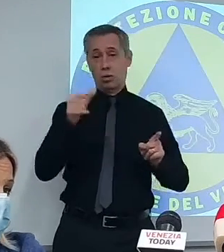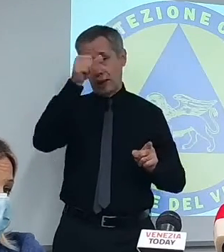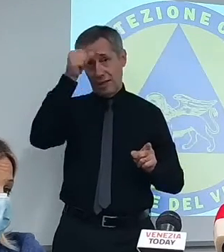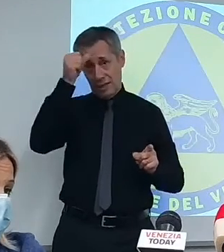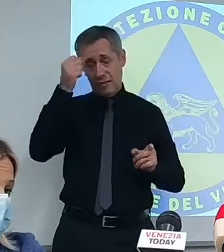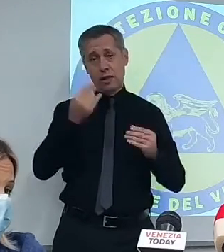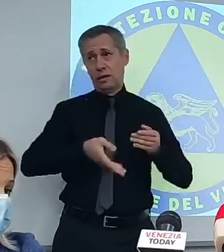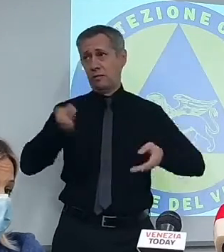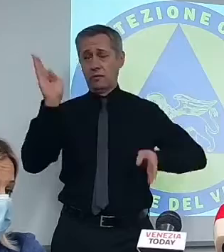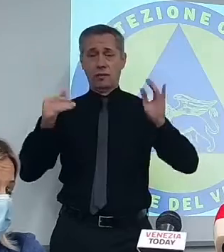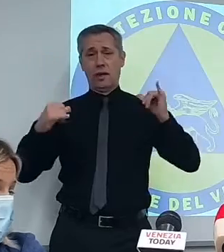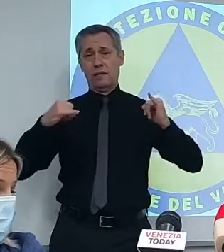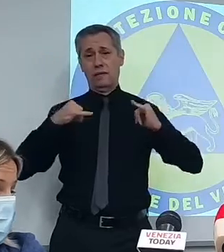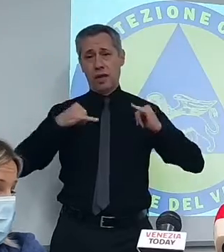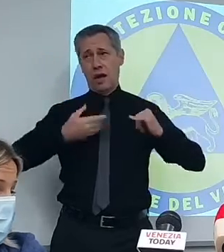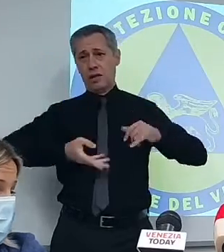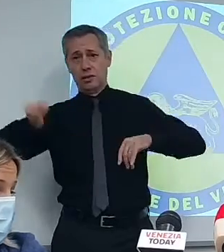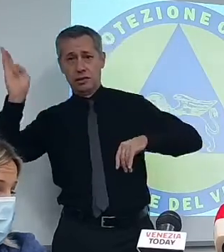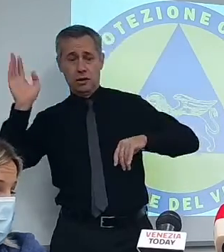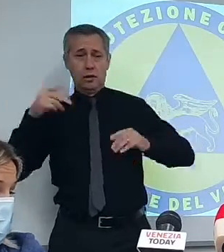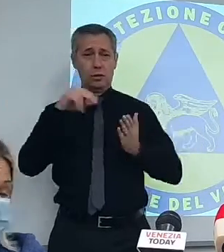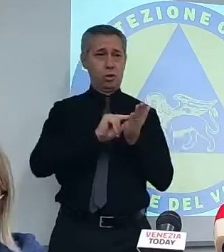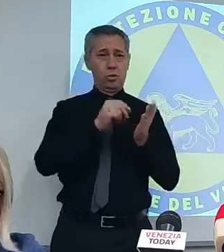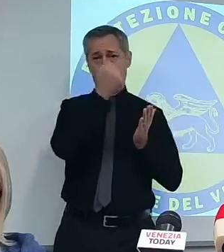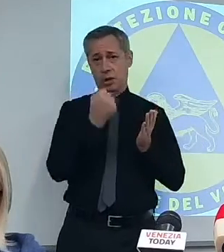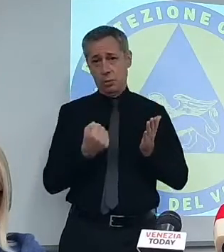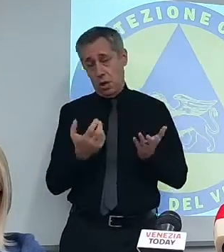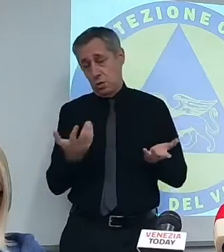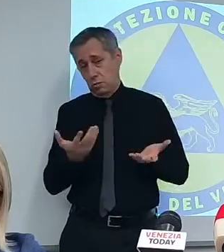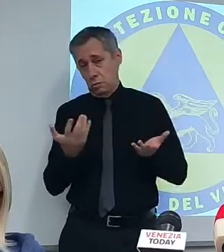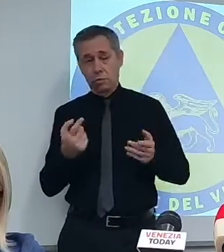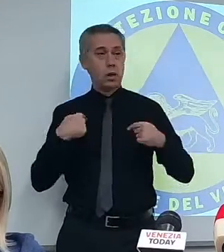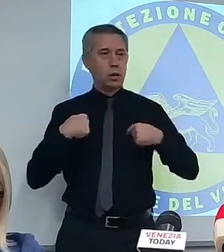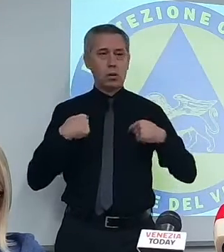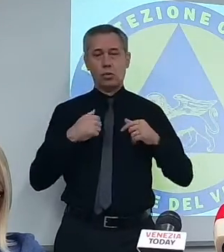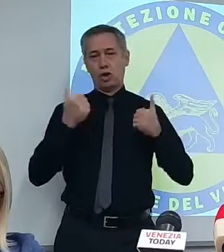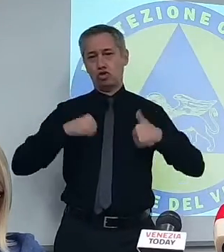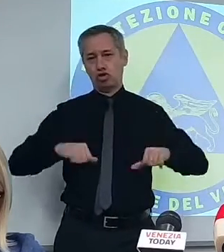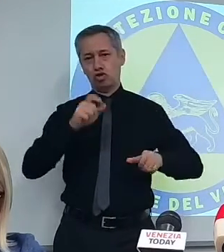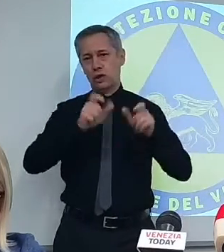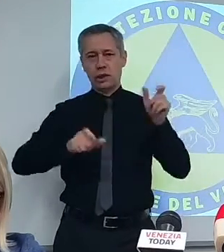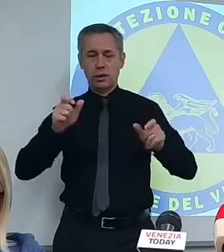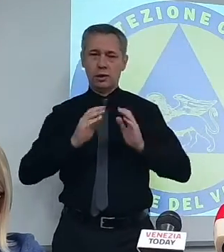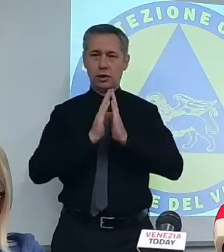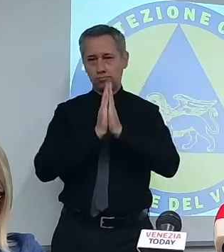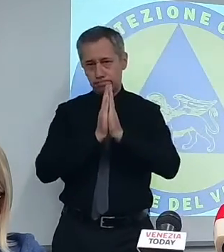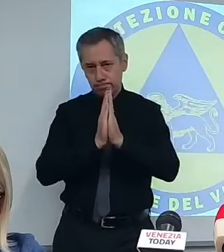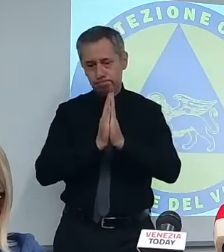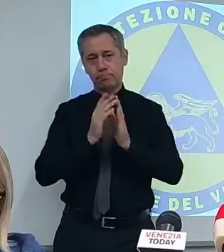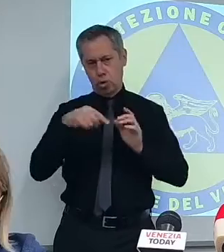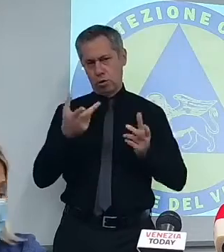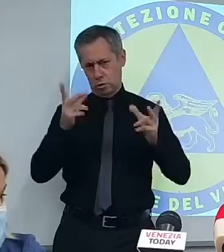un pericolo nuovo e un nuovo appello a vaccinarsi arriva direttamente dalla voce di luca zaia e